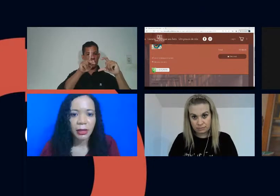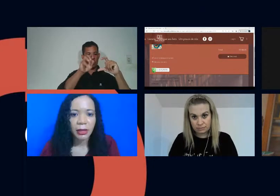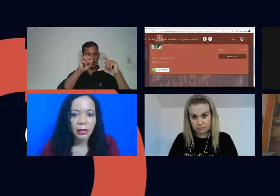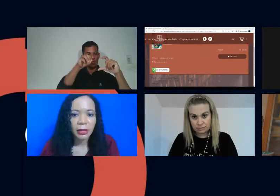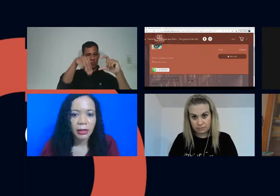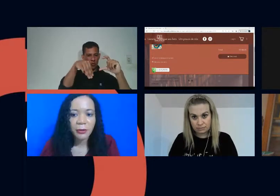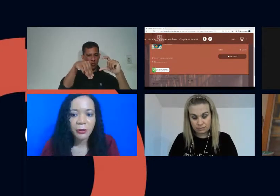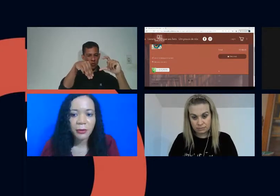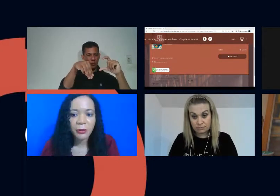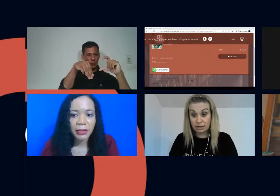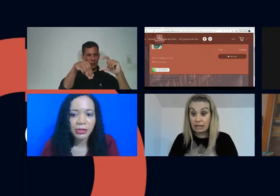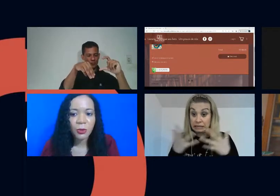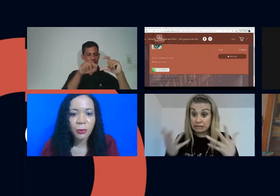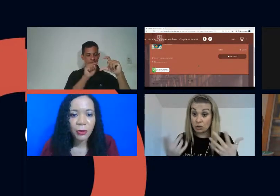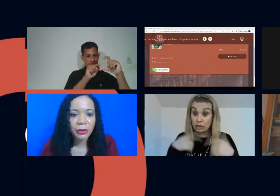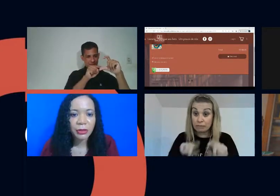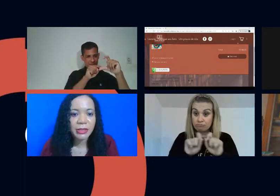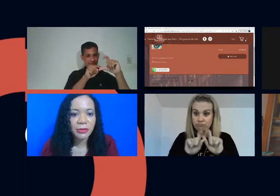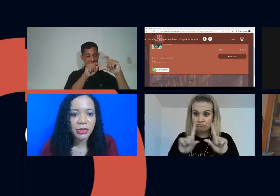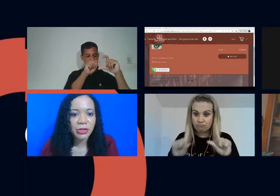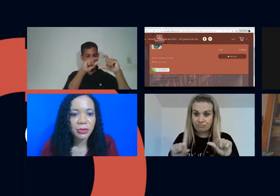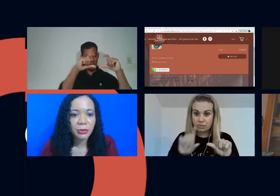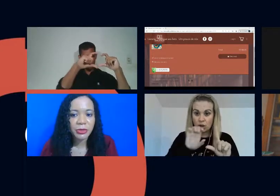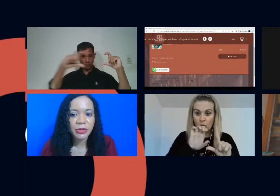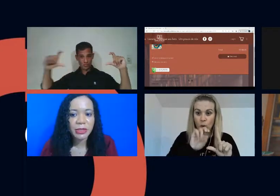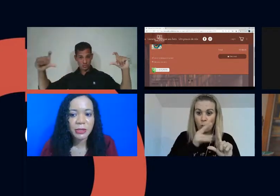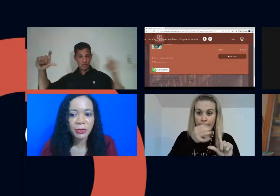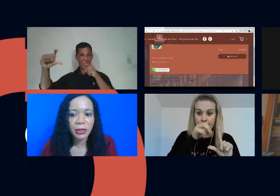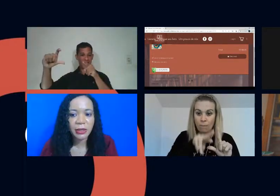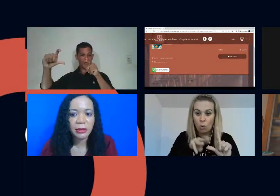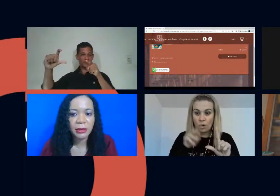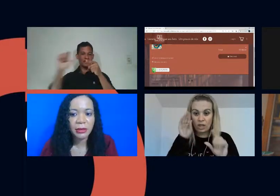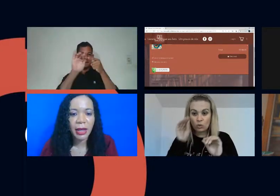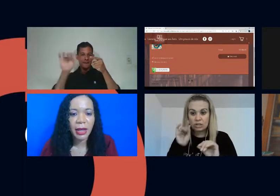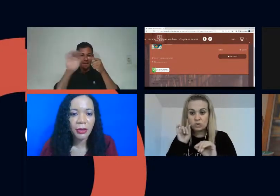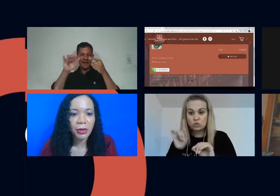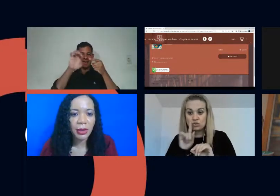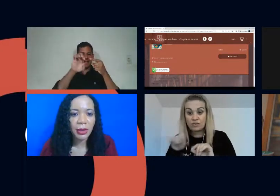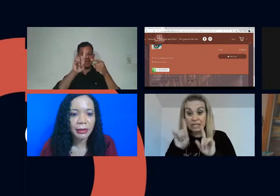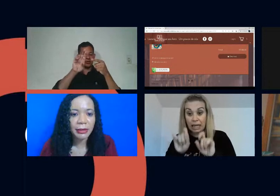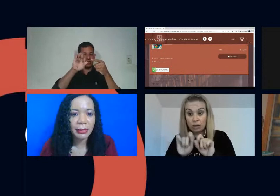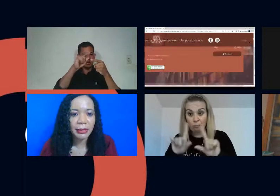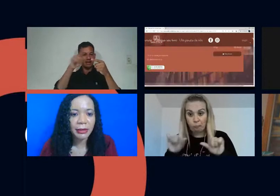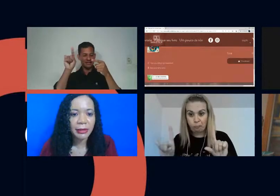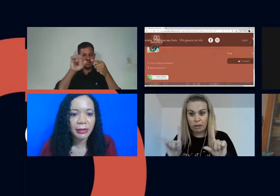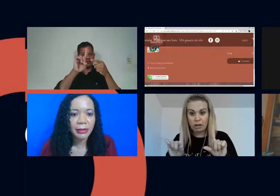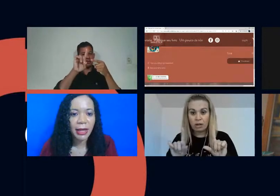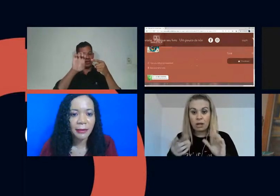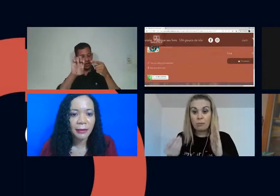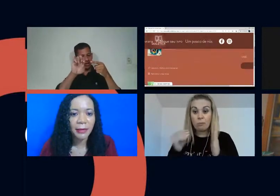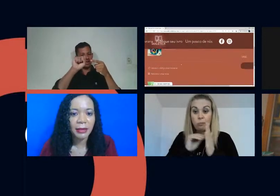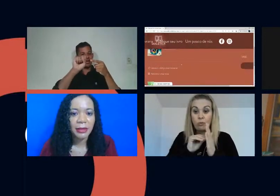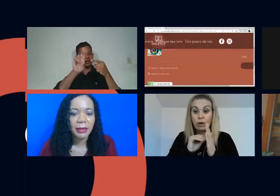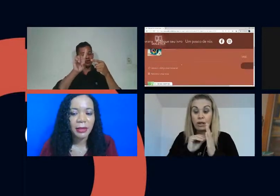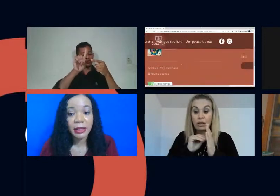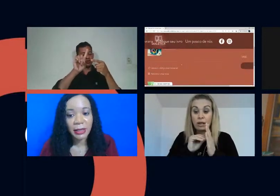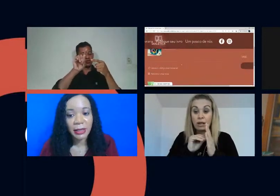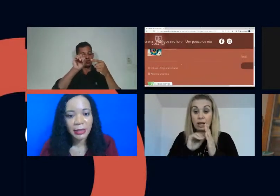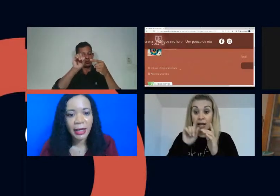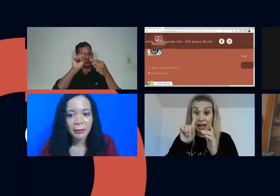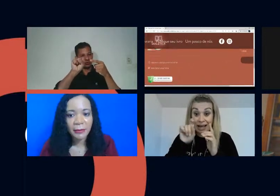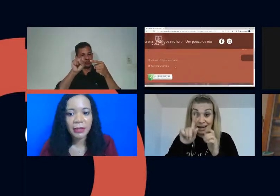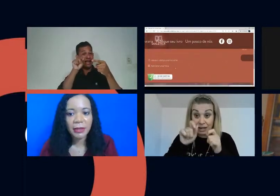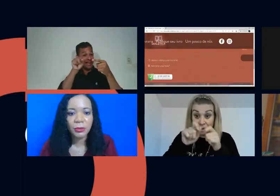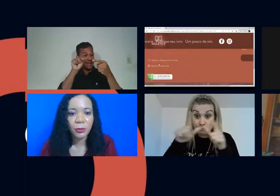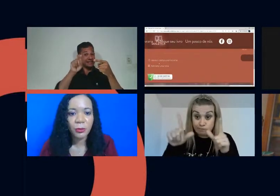voltou. Então, tem uma aba aí com educação de surdos. Vocês podem colocar na aba, clicar na